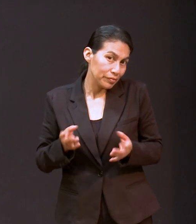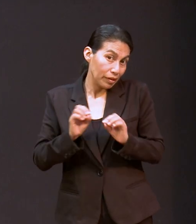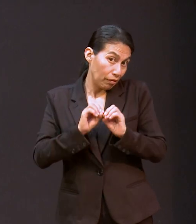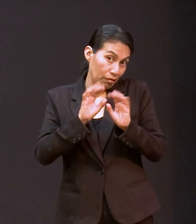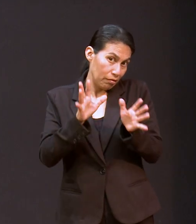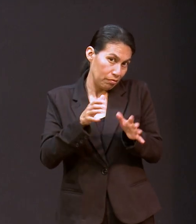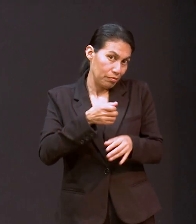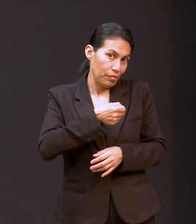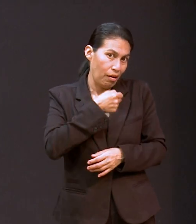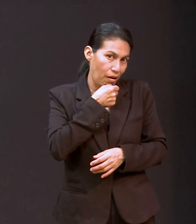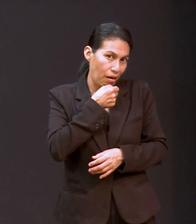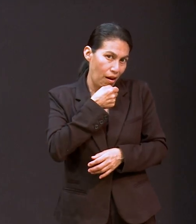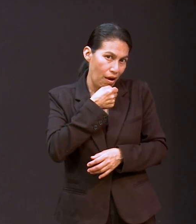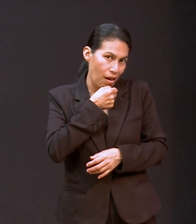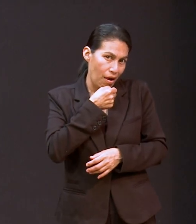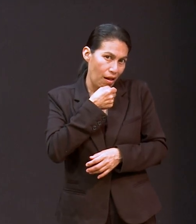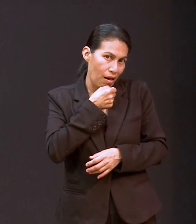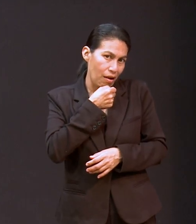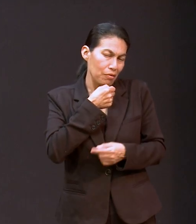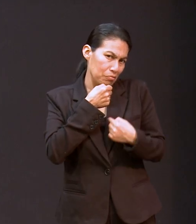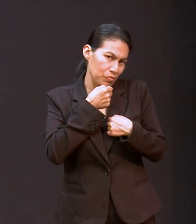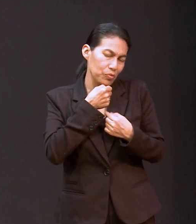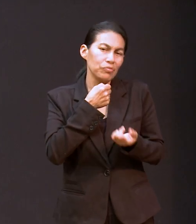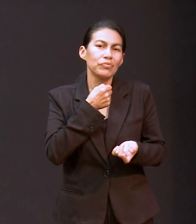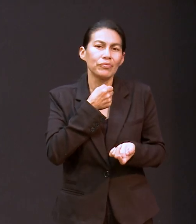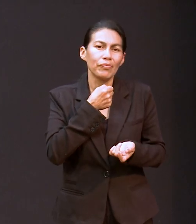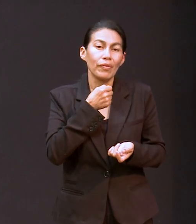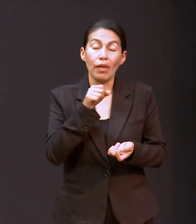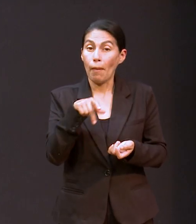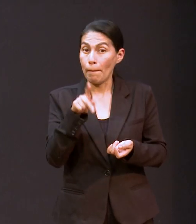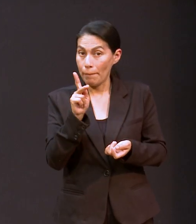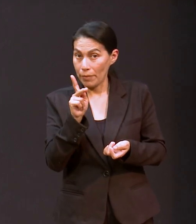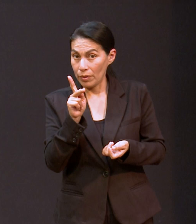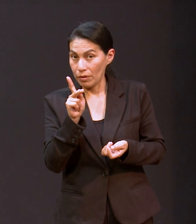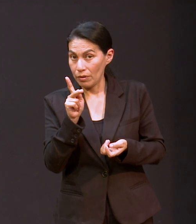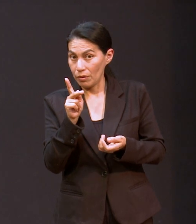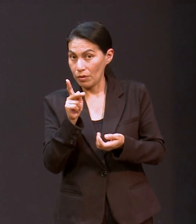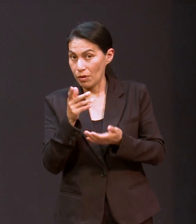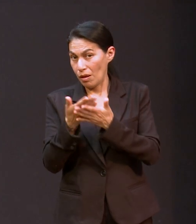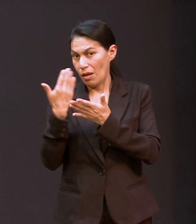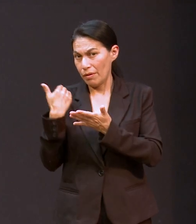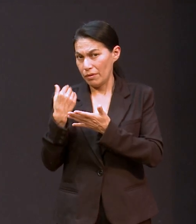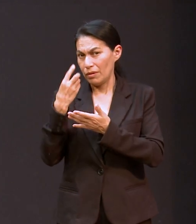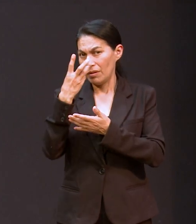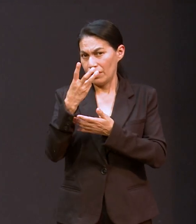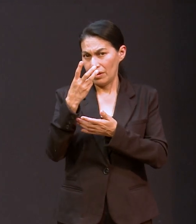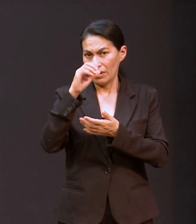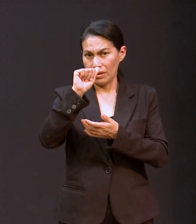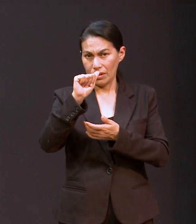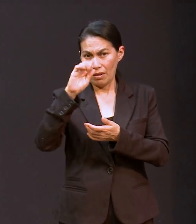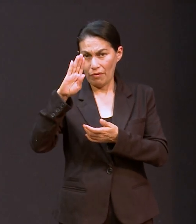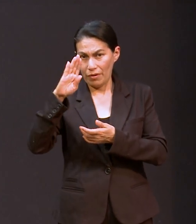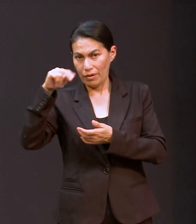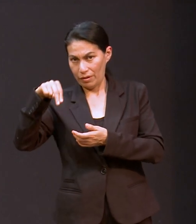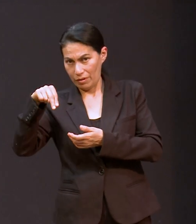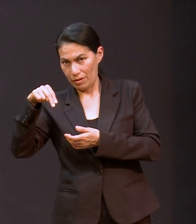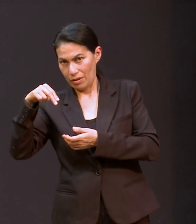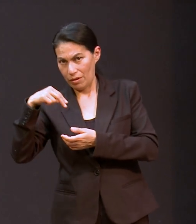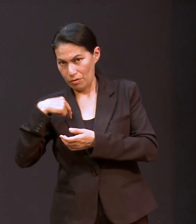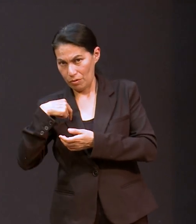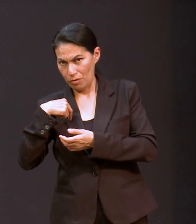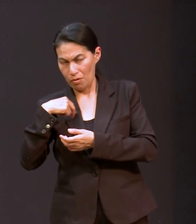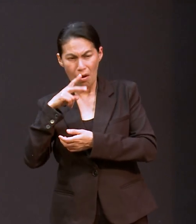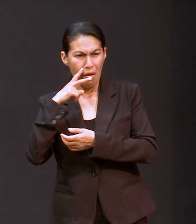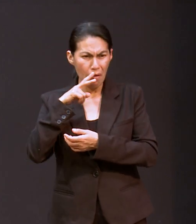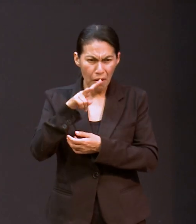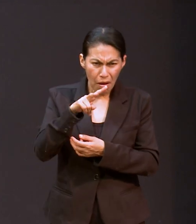bueno es solo un micrófono y el hoyo estoy hablando un micrófono pero cuando estaba con tres abn ellos no